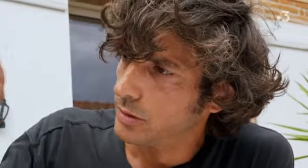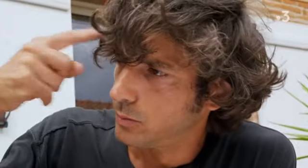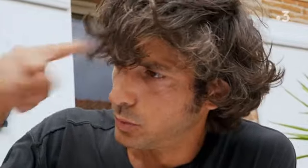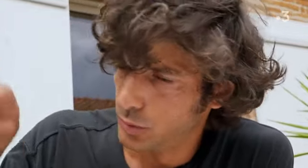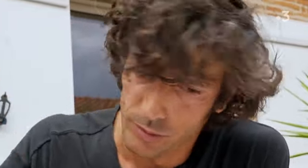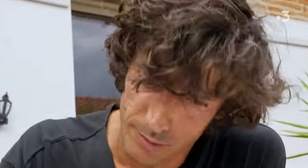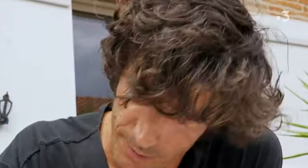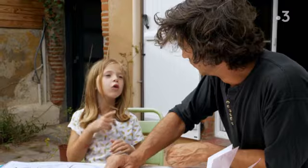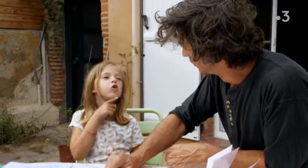Pour.